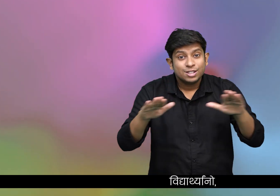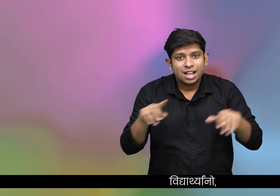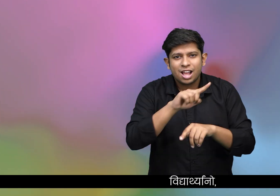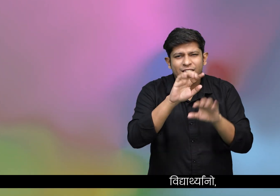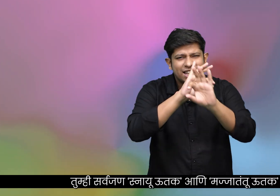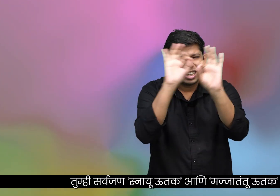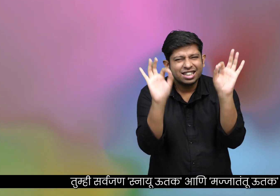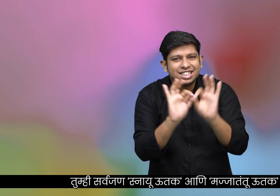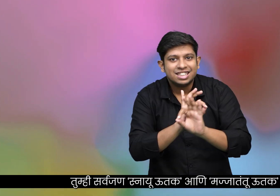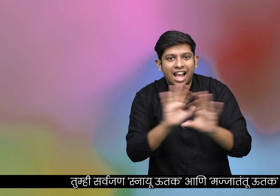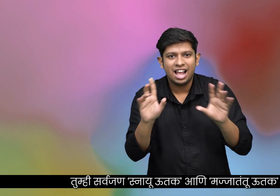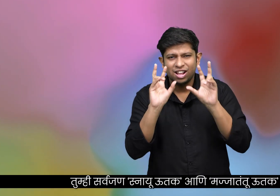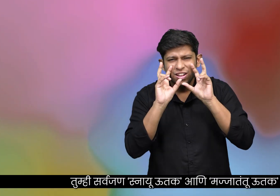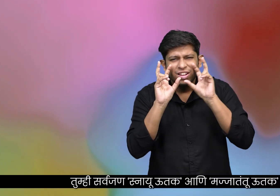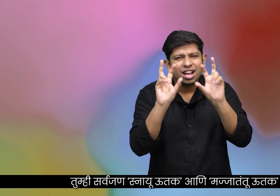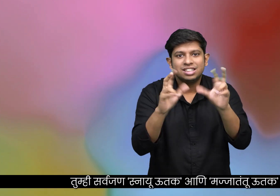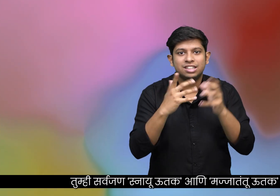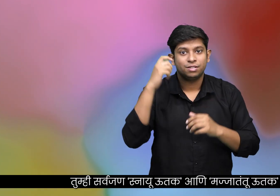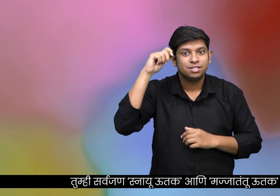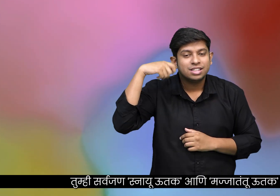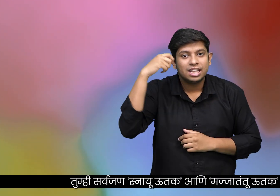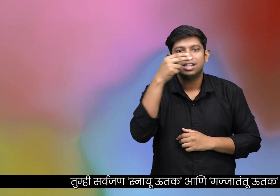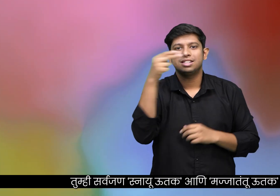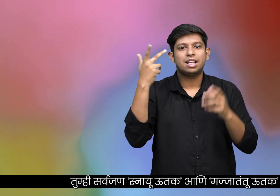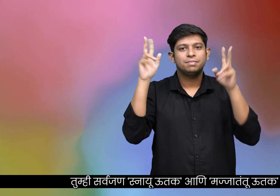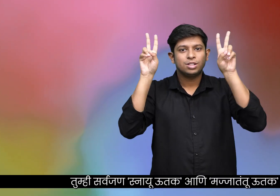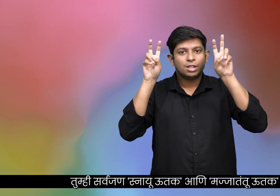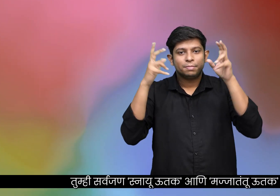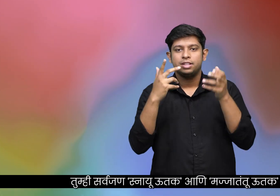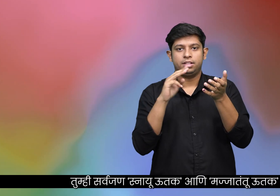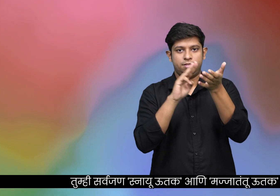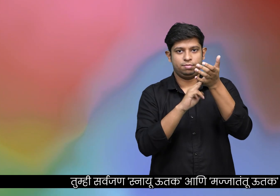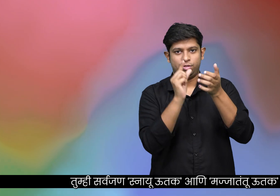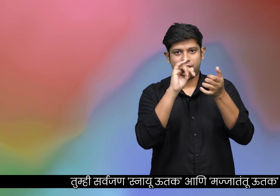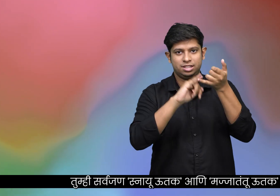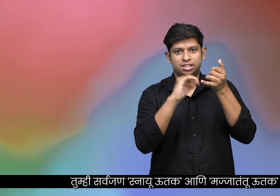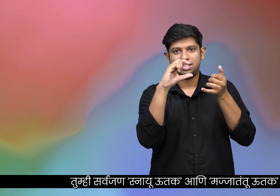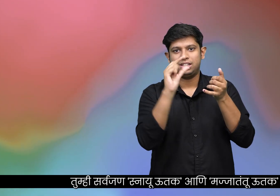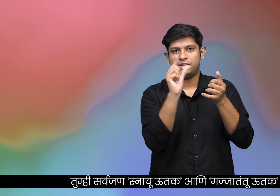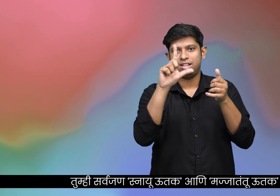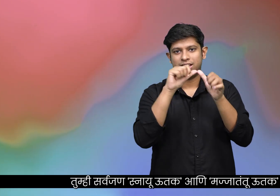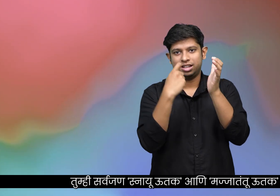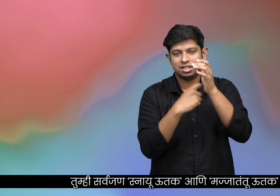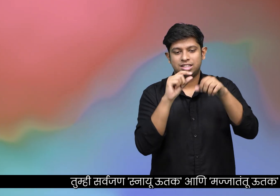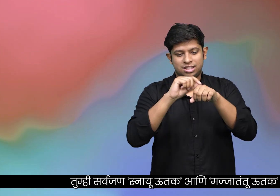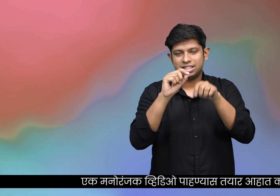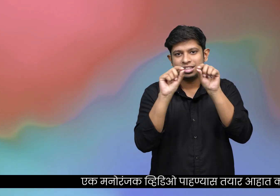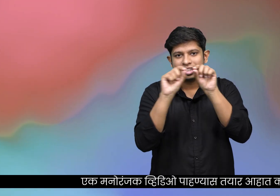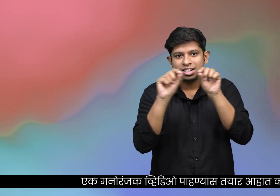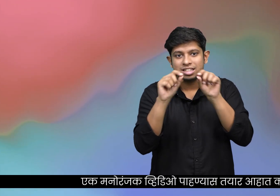विद्यार्थ्यांनो, तुम्ही सर्वजण सप्तायू ऊती, ऊतक आणि मज्जातंतू ऊतक यावरील एक मनोरंजक